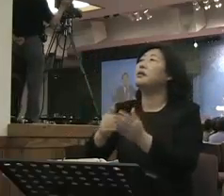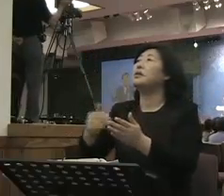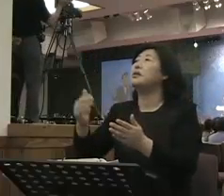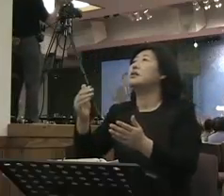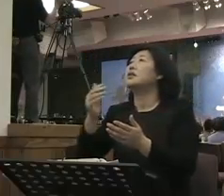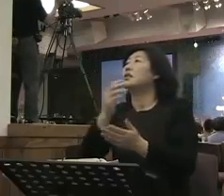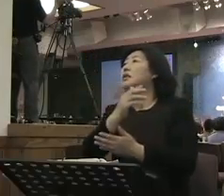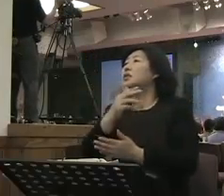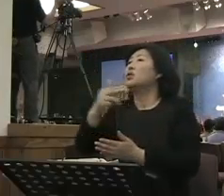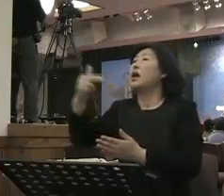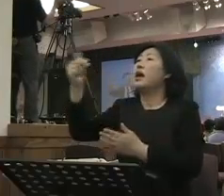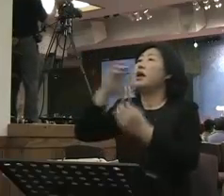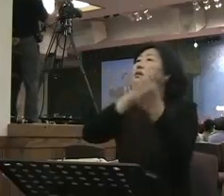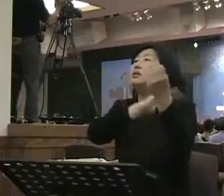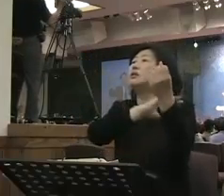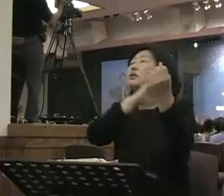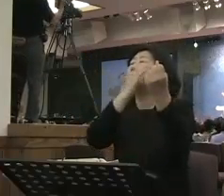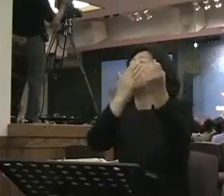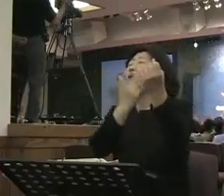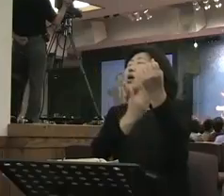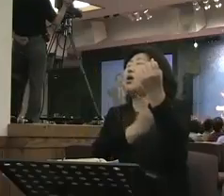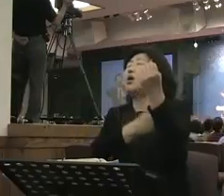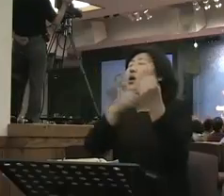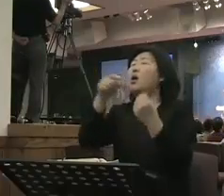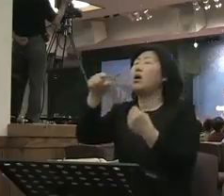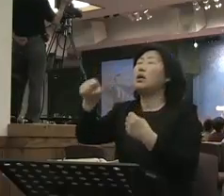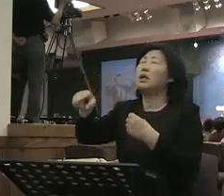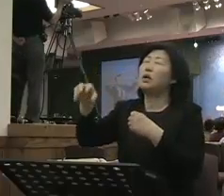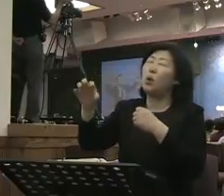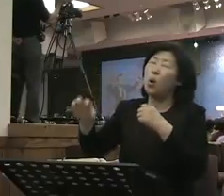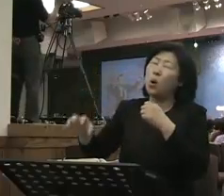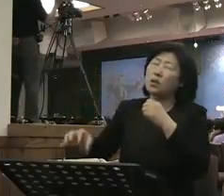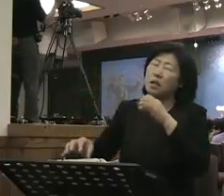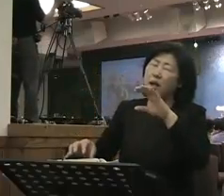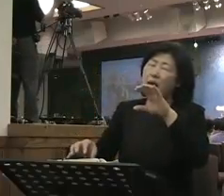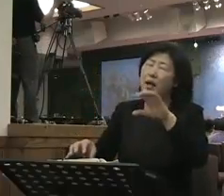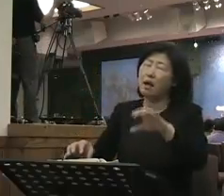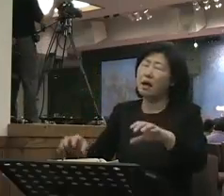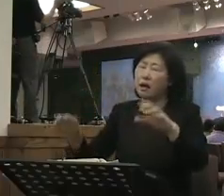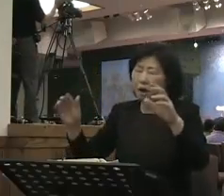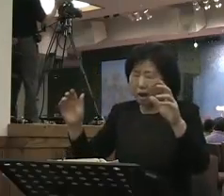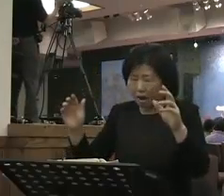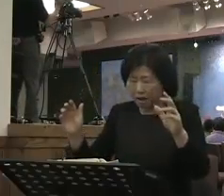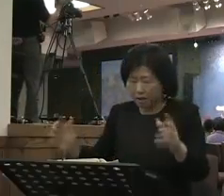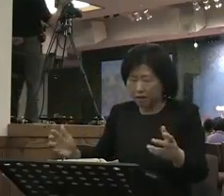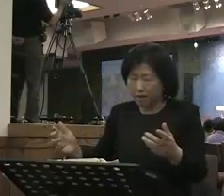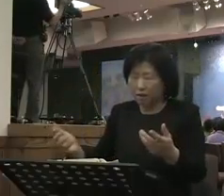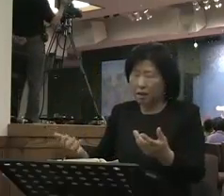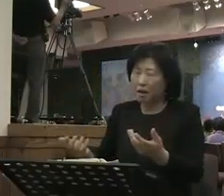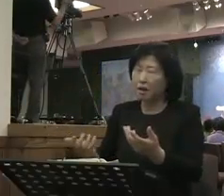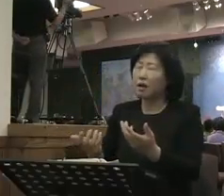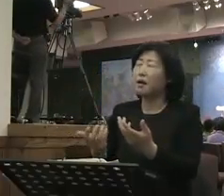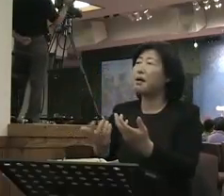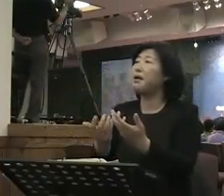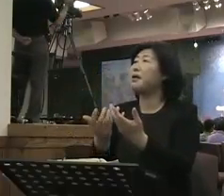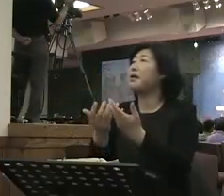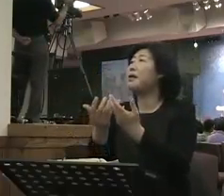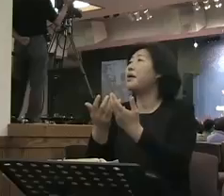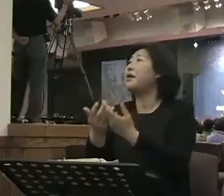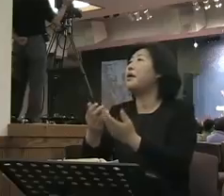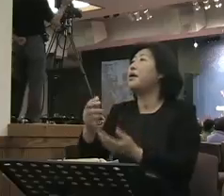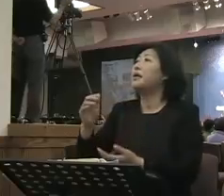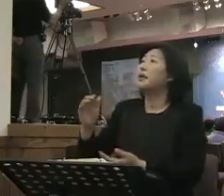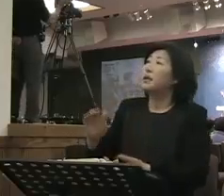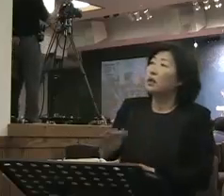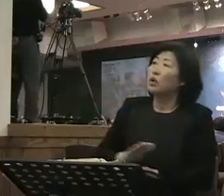이곳에 가득해 주의 능력 이곳에 가득해